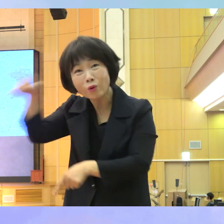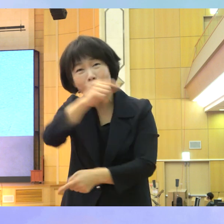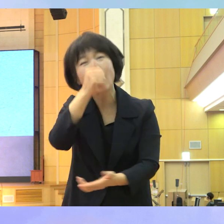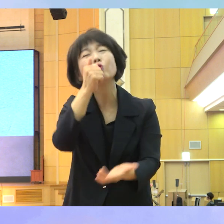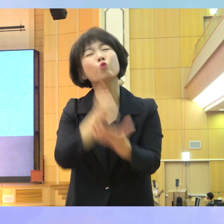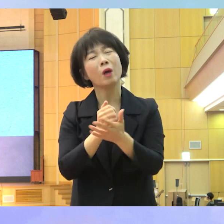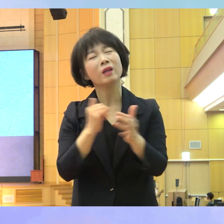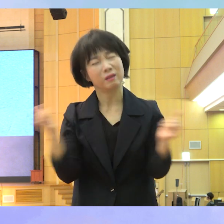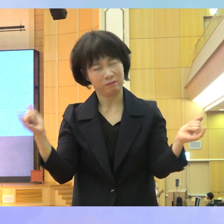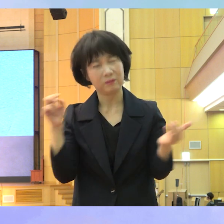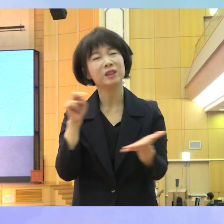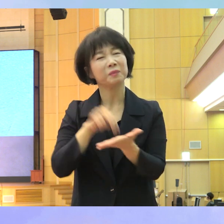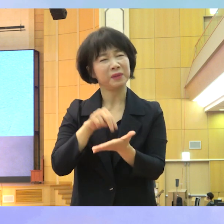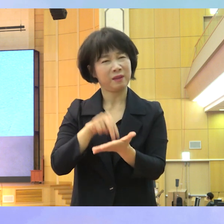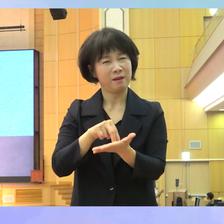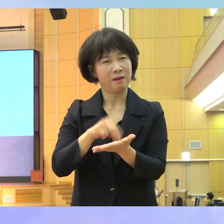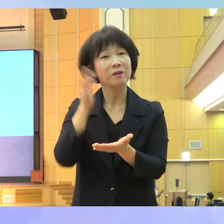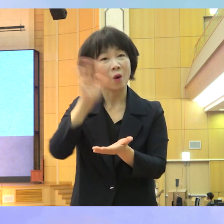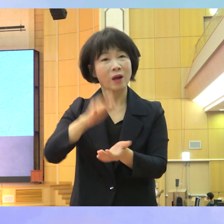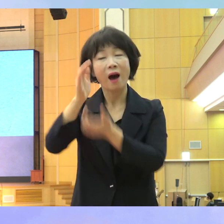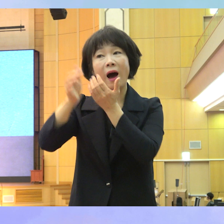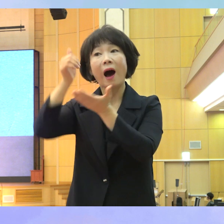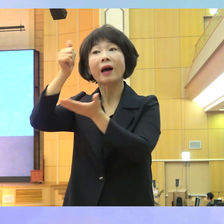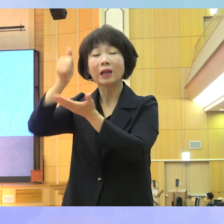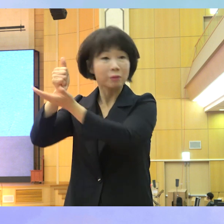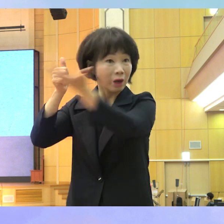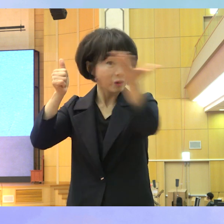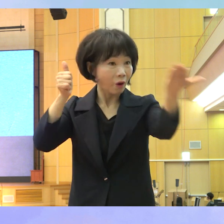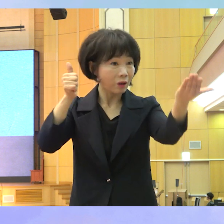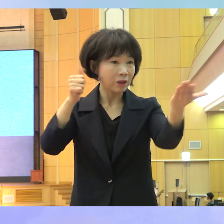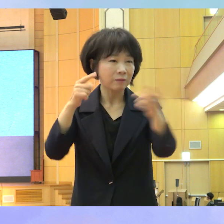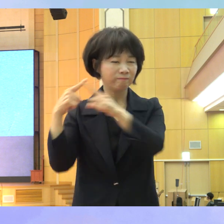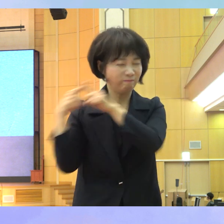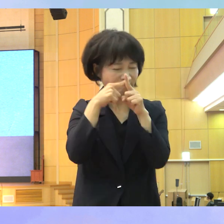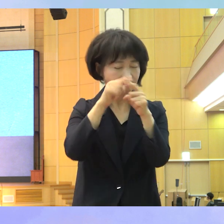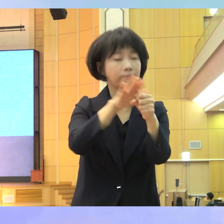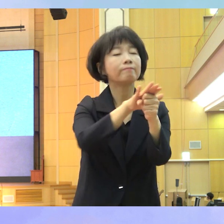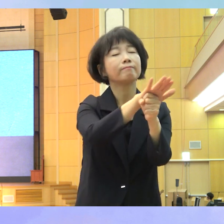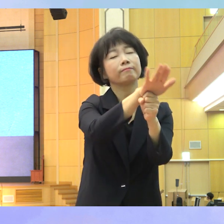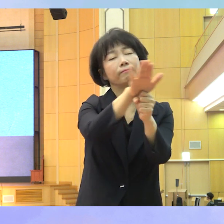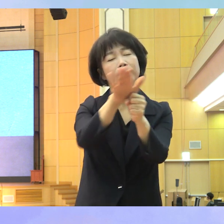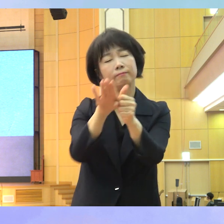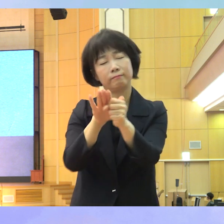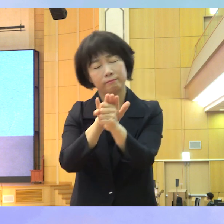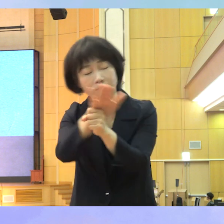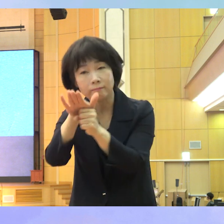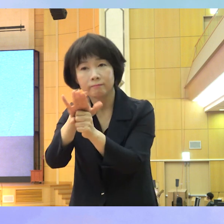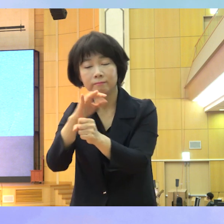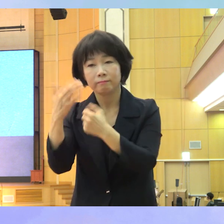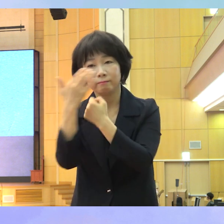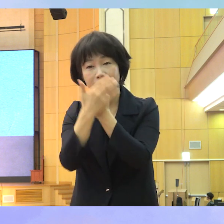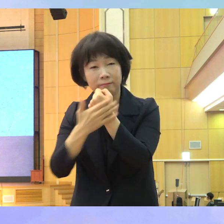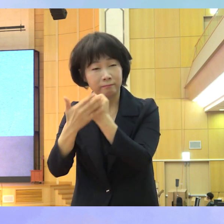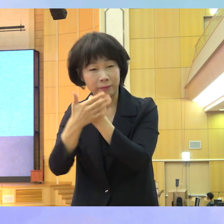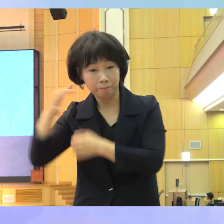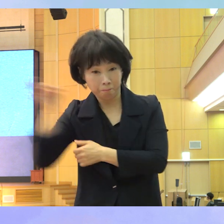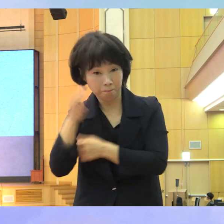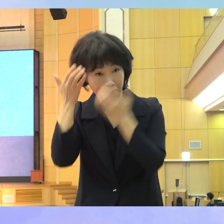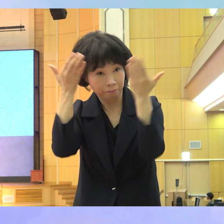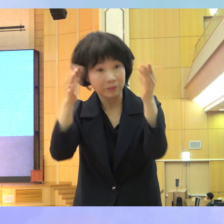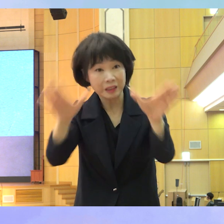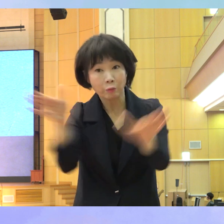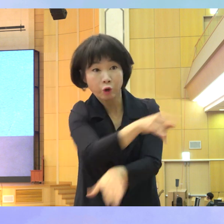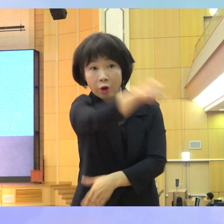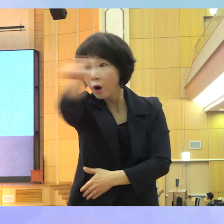아니었고 죄인이었는데 하나님이 사랑하심으로 값없이 우리에게 은혜를 주셔서 이제 너는